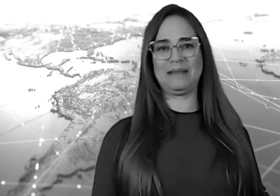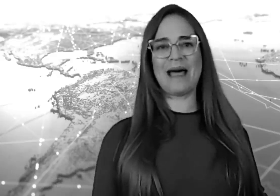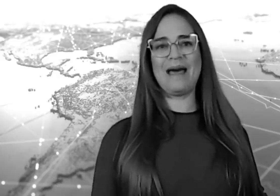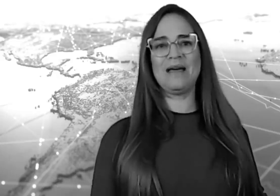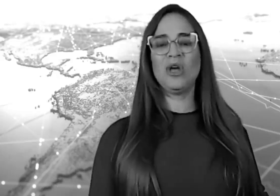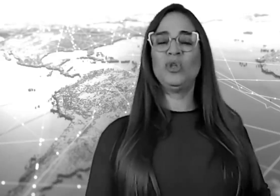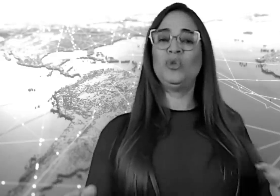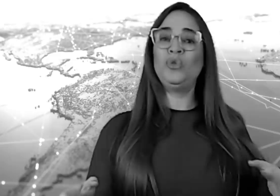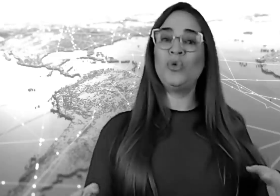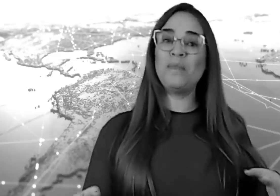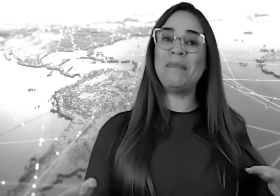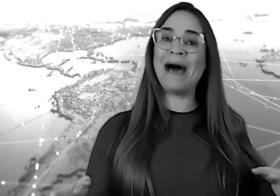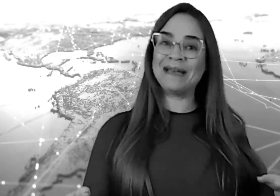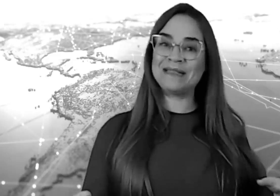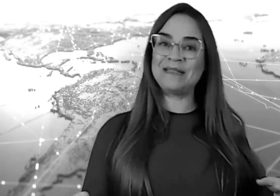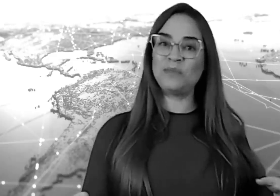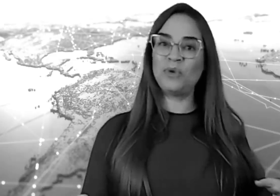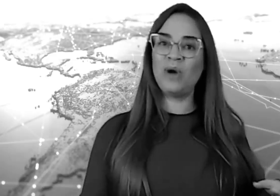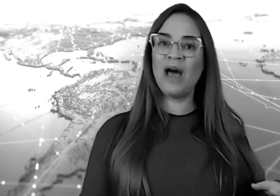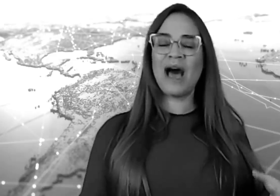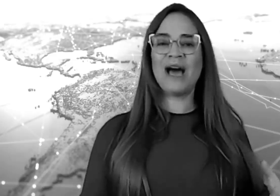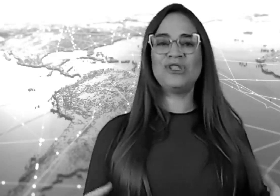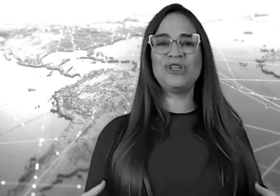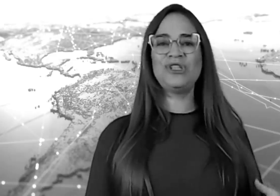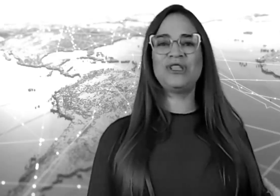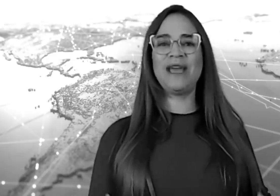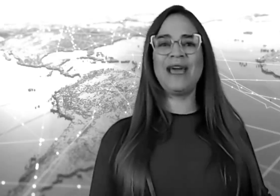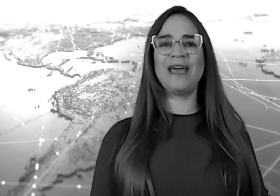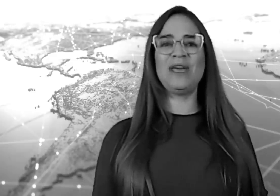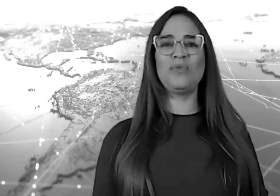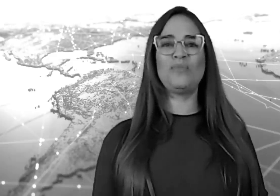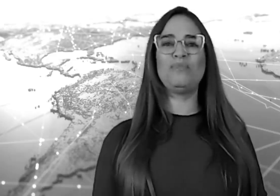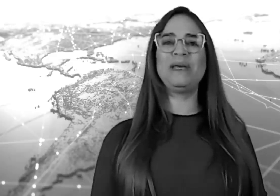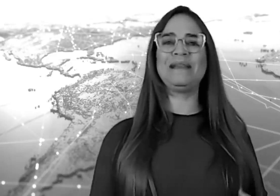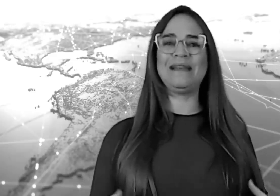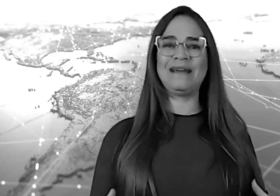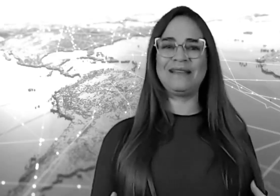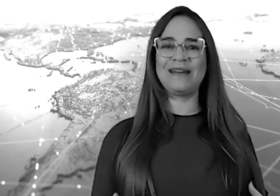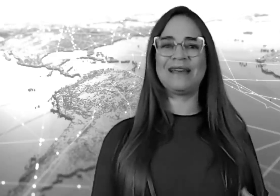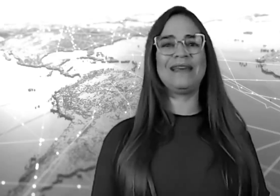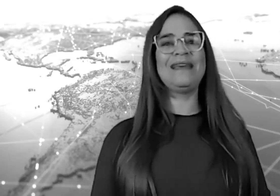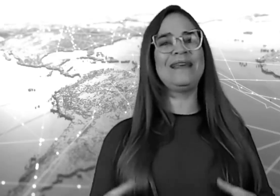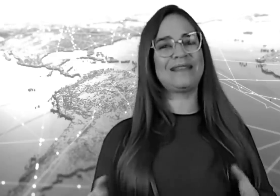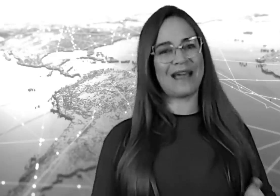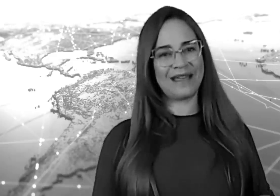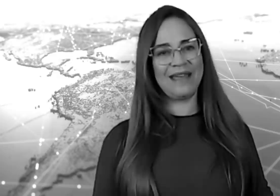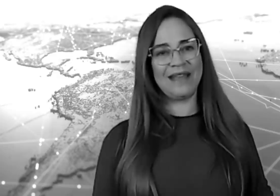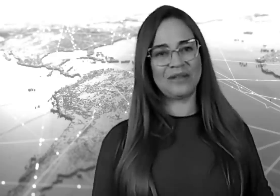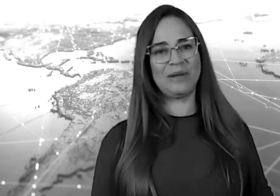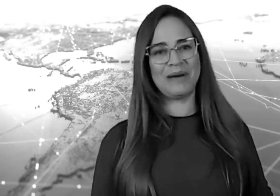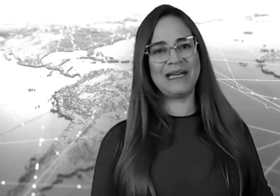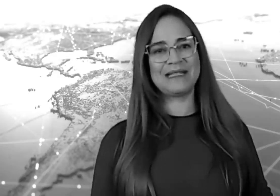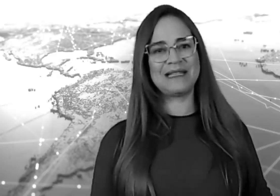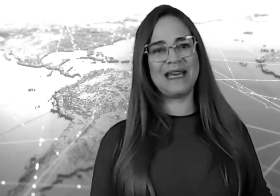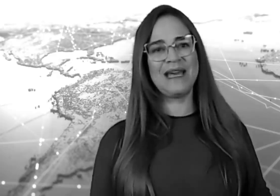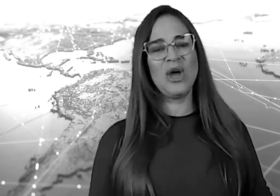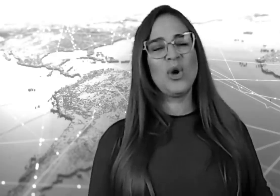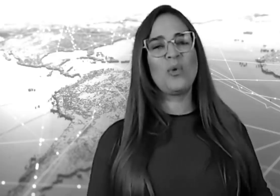apresentar. No máximo, a gente tem aí um pilantra que tá querendo aparecer com